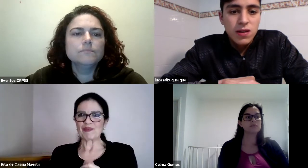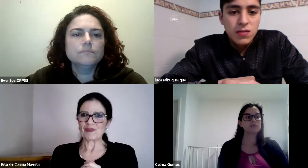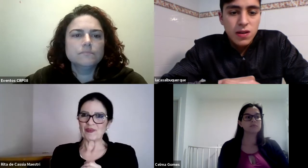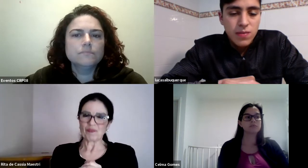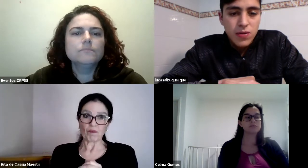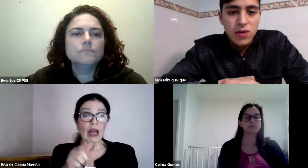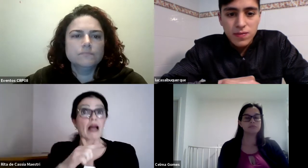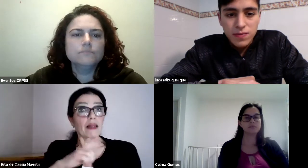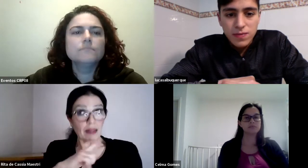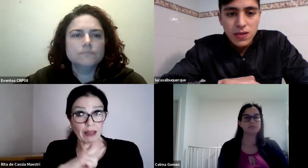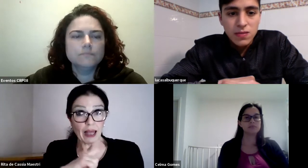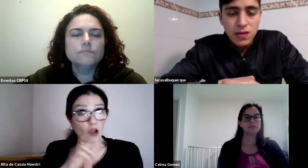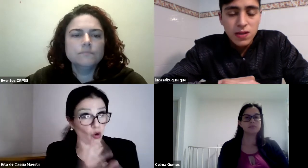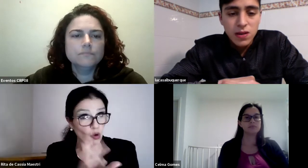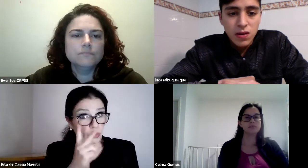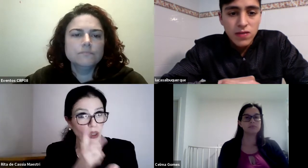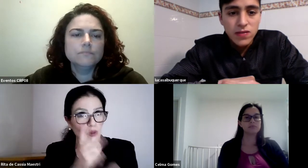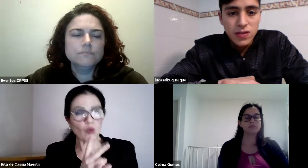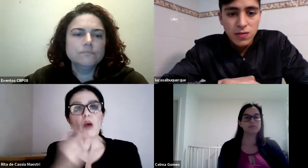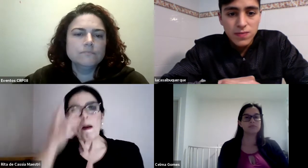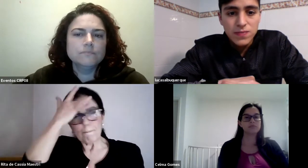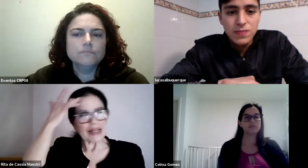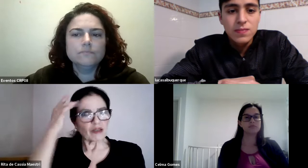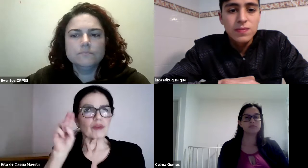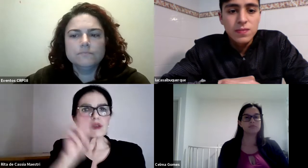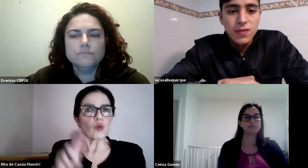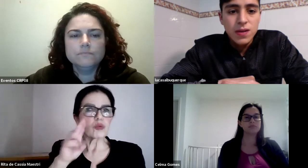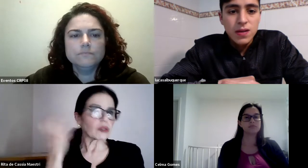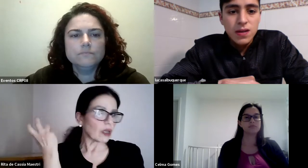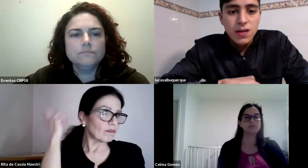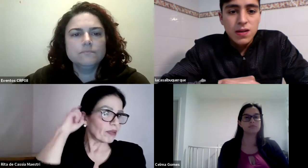percepção clínico-terapêutica. Passamos a ter uma nova visão.